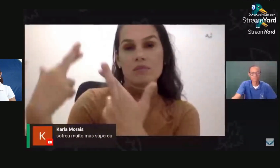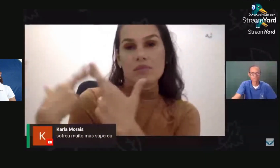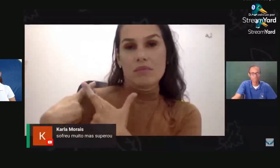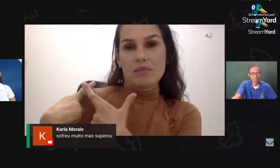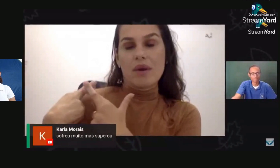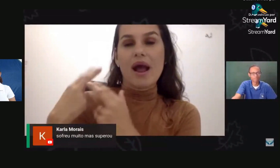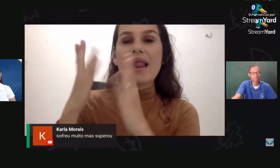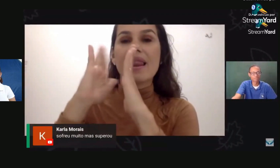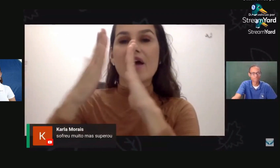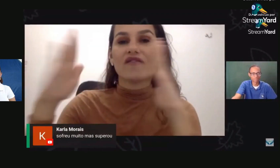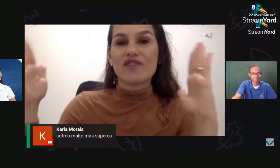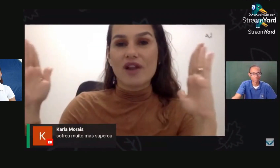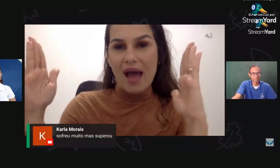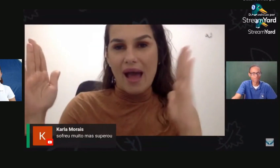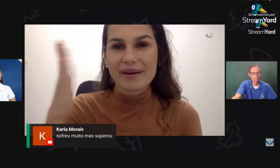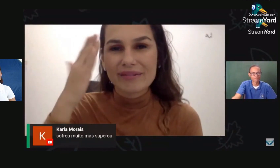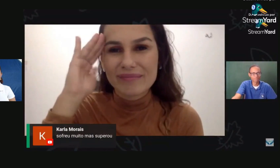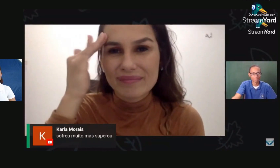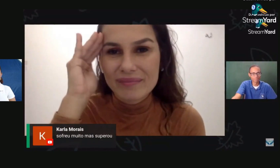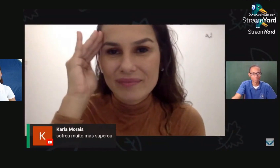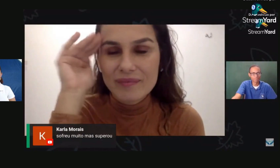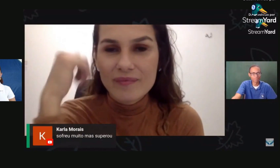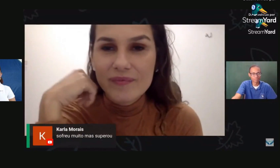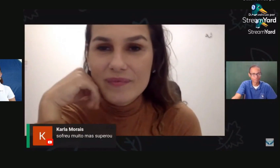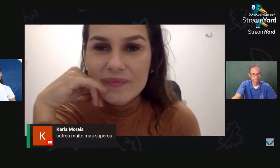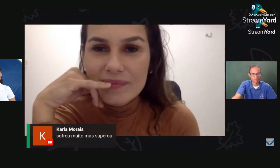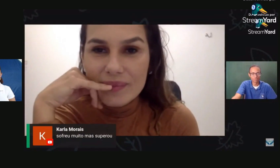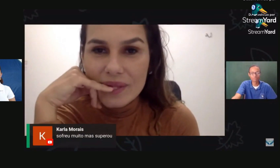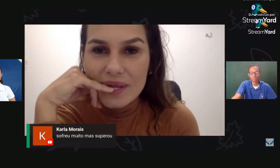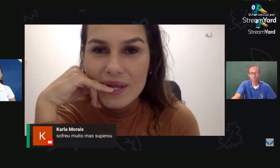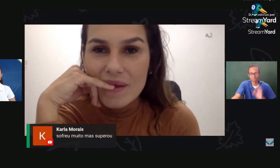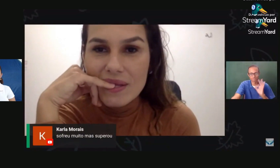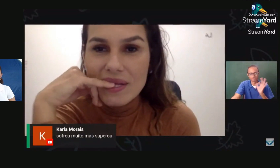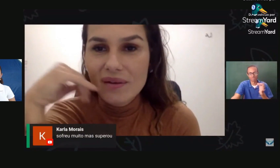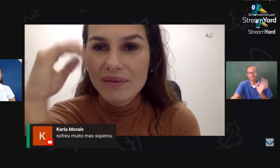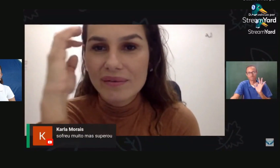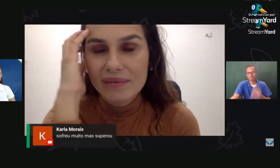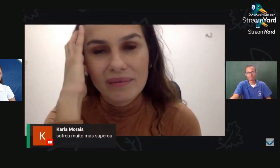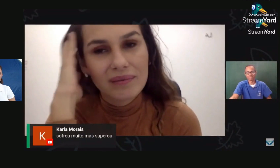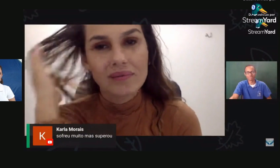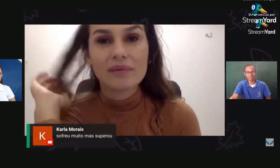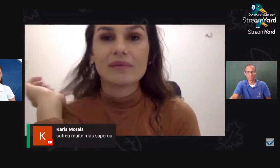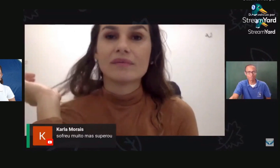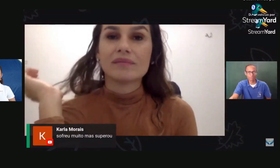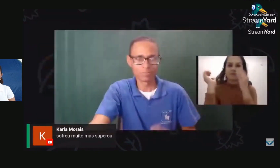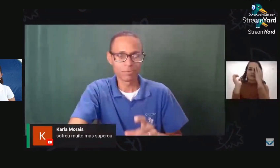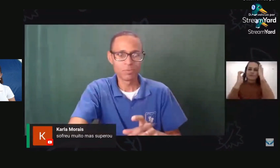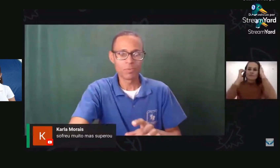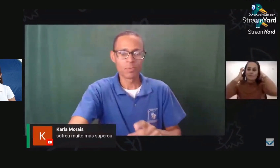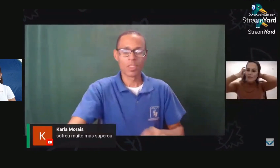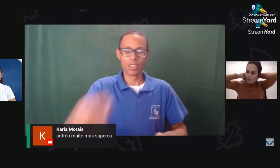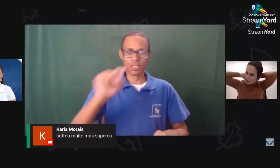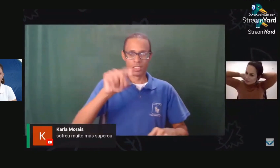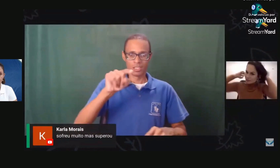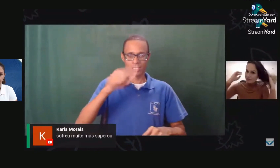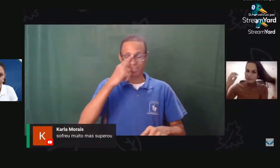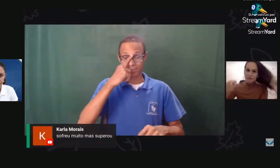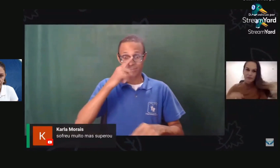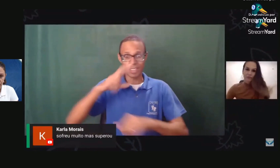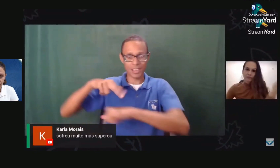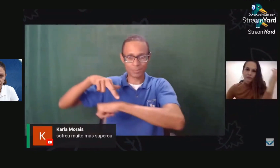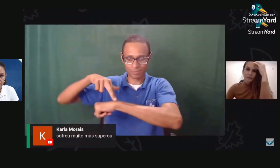Acaba agora sendo essa questão particular e seja responsável, então, a livraria seja responsável.